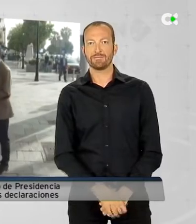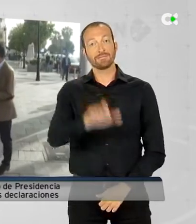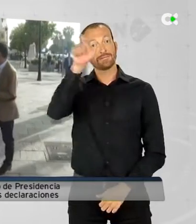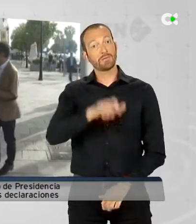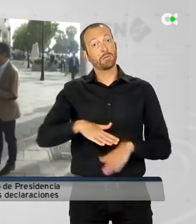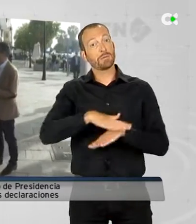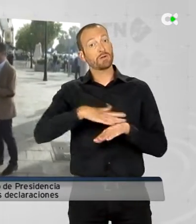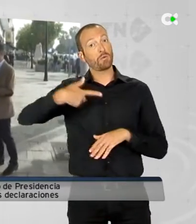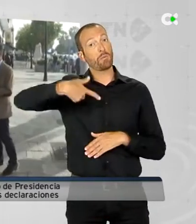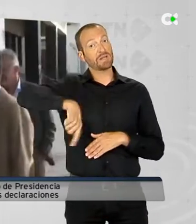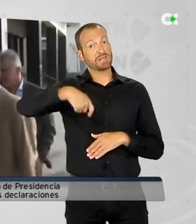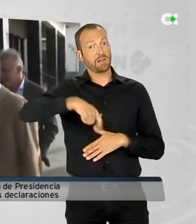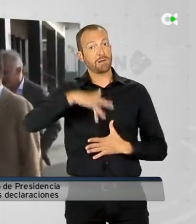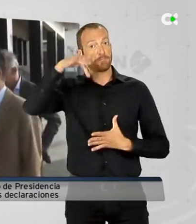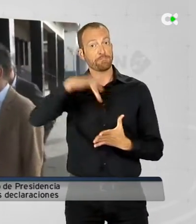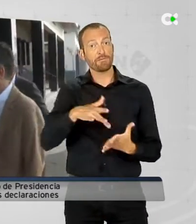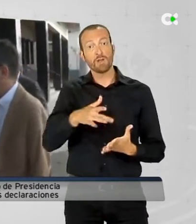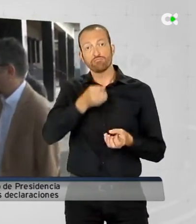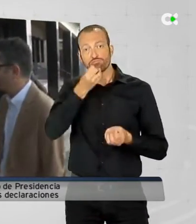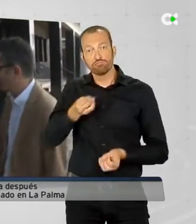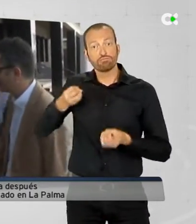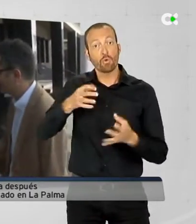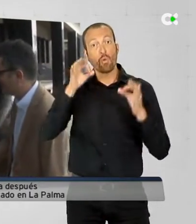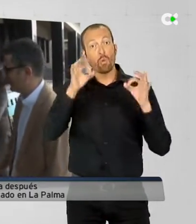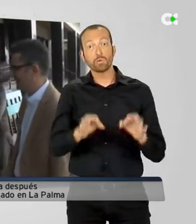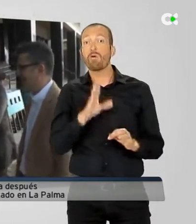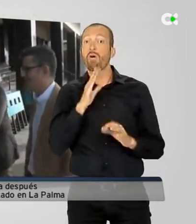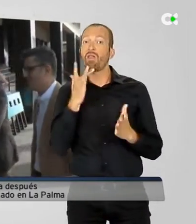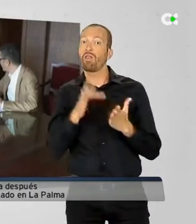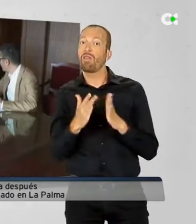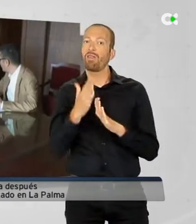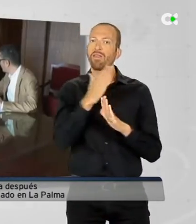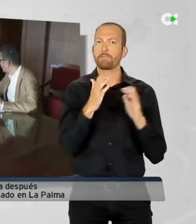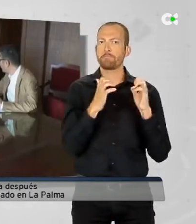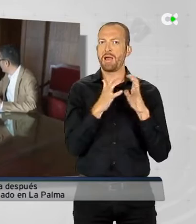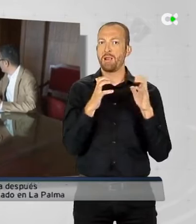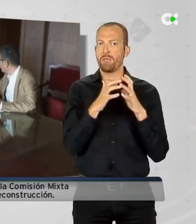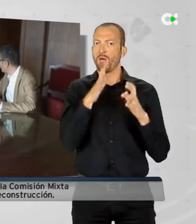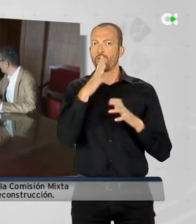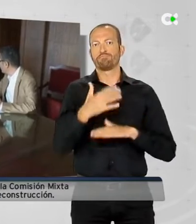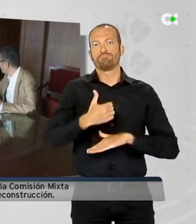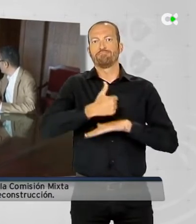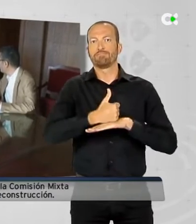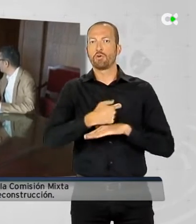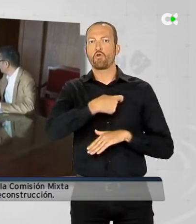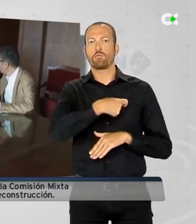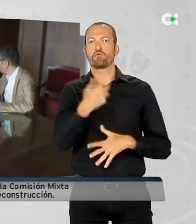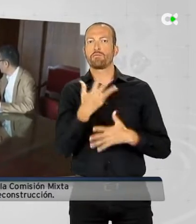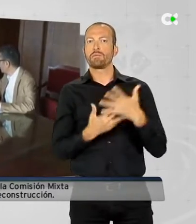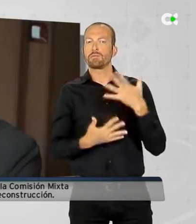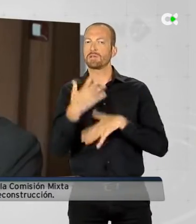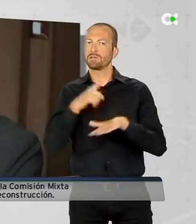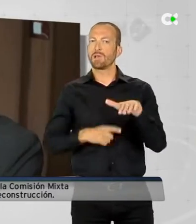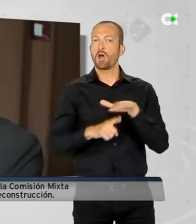El ministro de Presidencia hacía estas declaraciones un día después de haber estado en La Palma para presidir la Comisión Mixta para